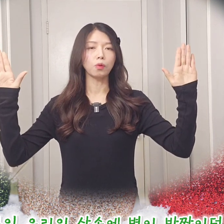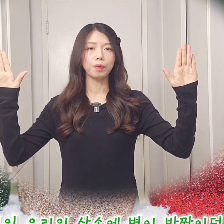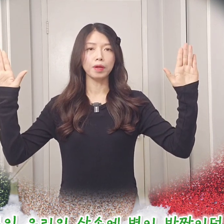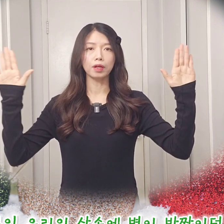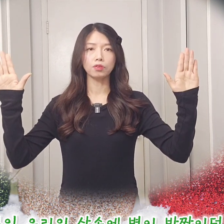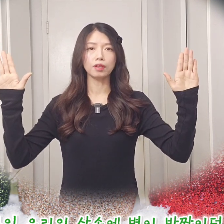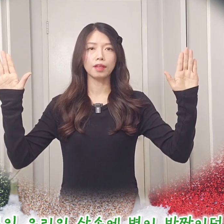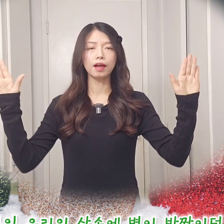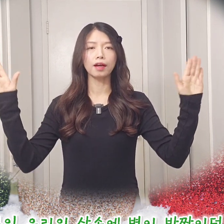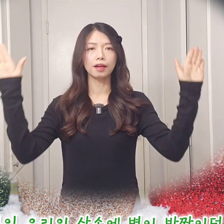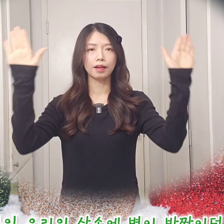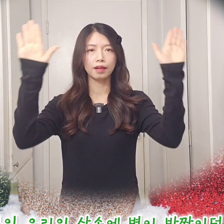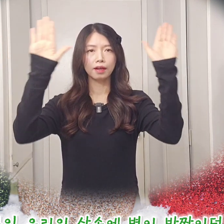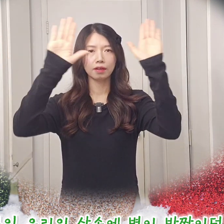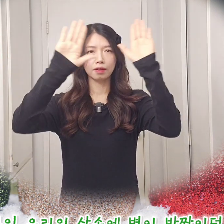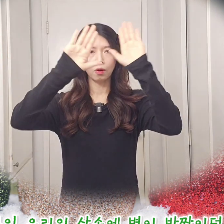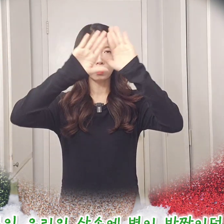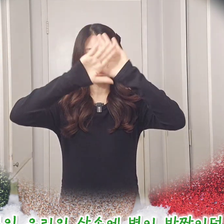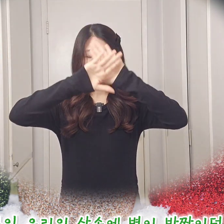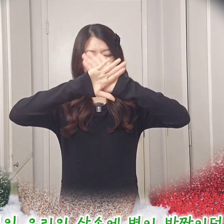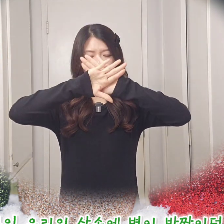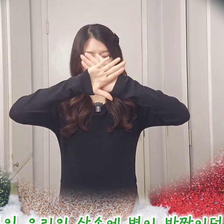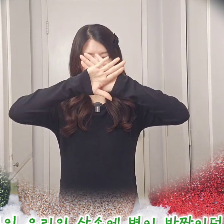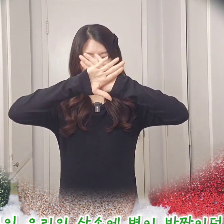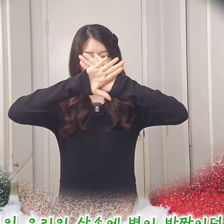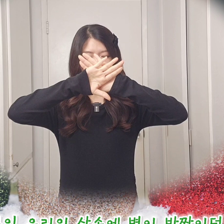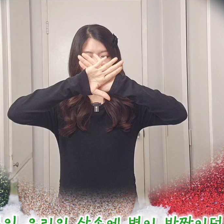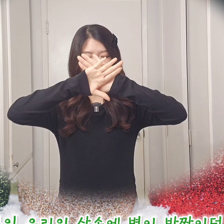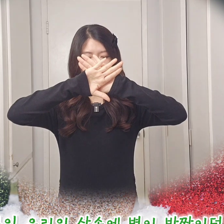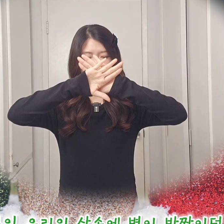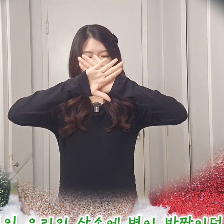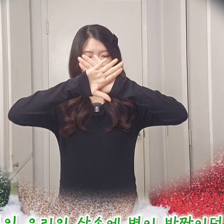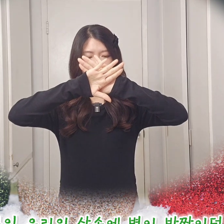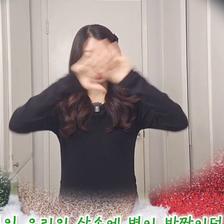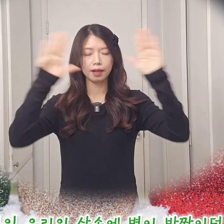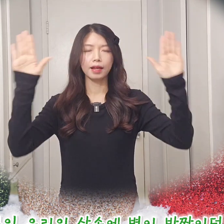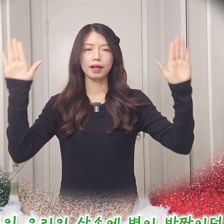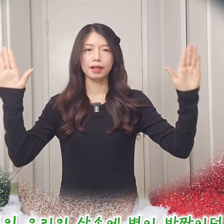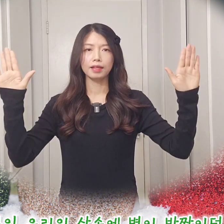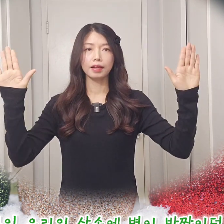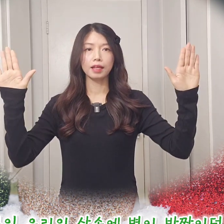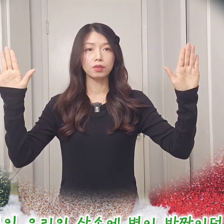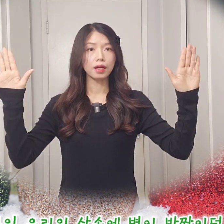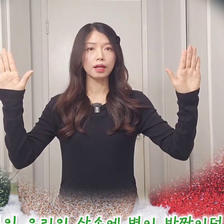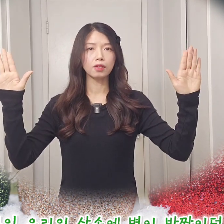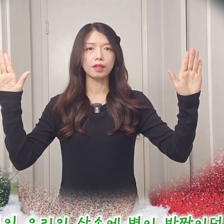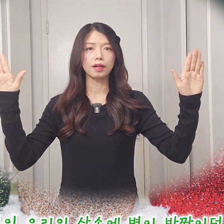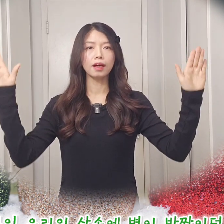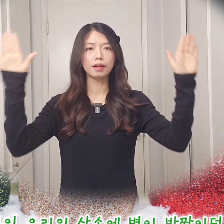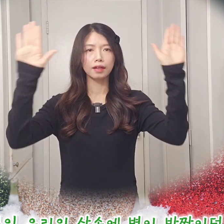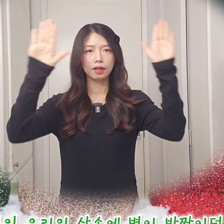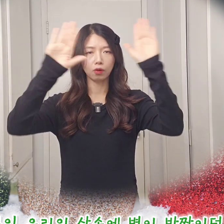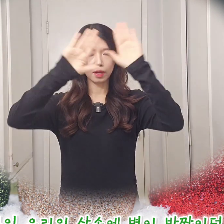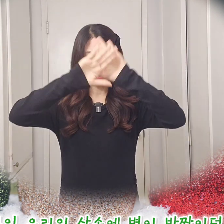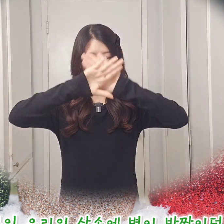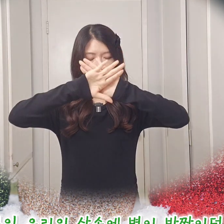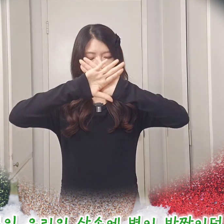이렇게 두셨다가 얼굴 앞에서 이렇게 가려주시면 됩니다. 이 상태에서 시작하셨다가 이렇게 가려주시면